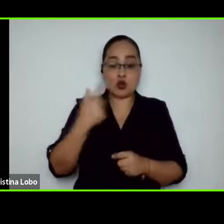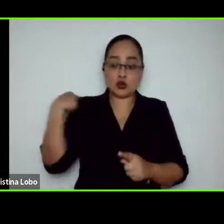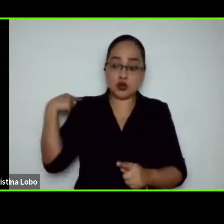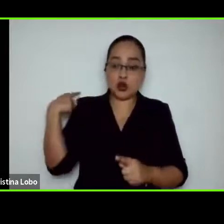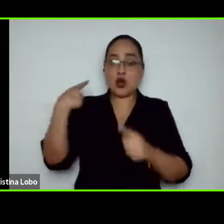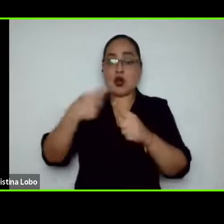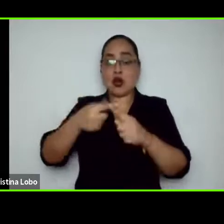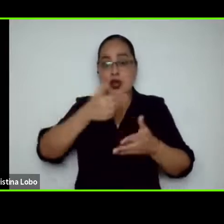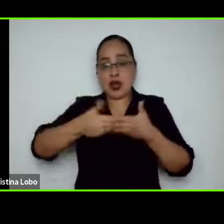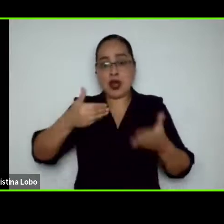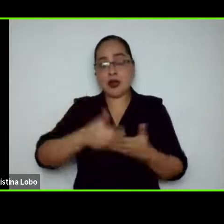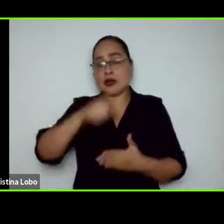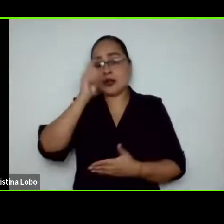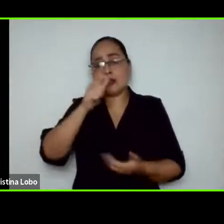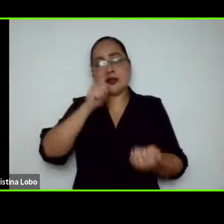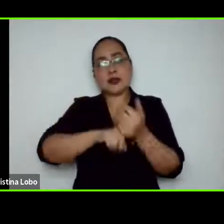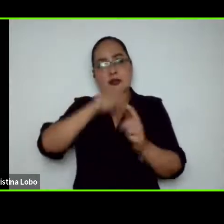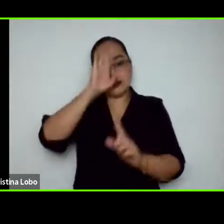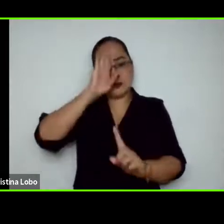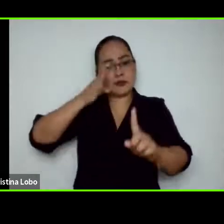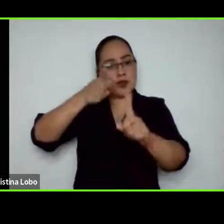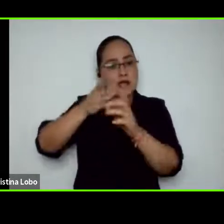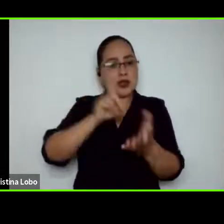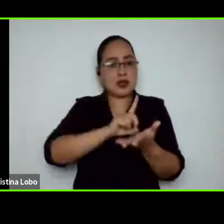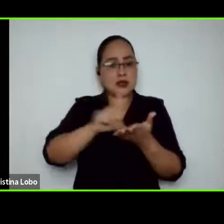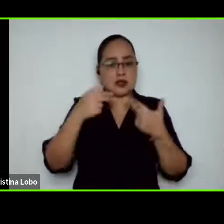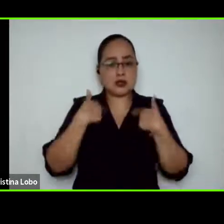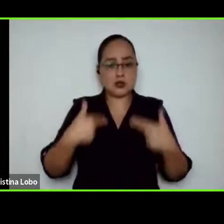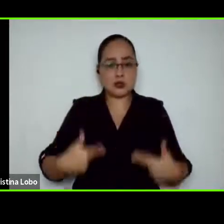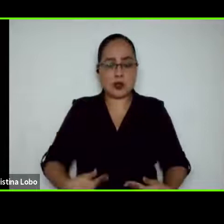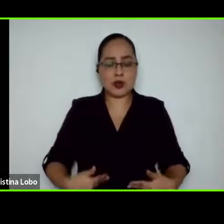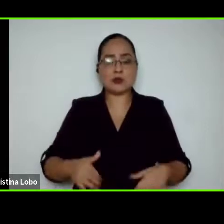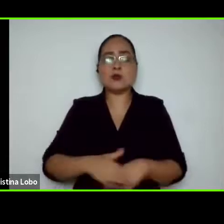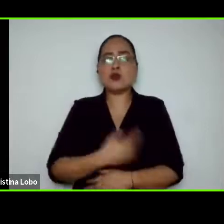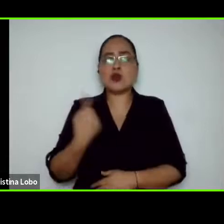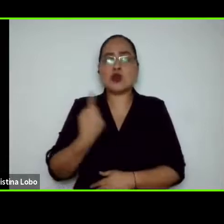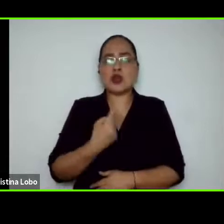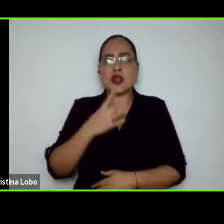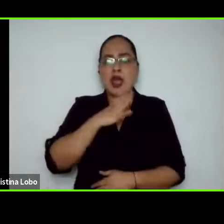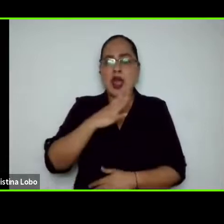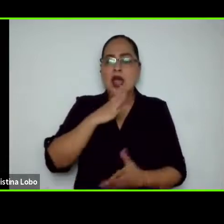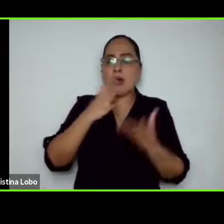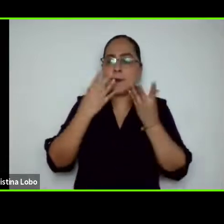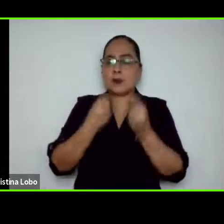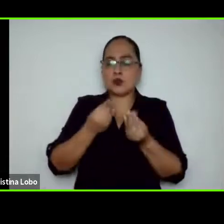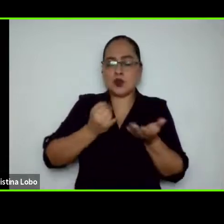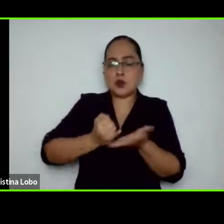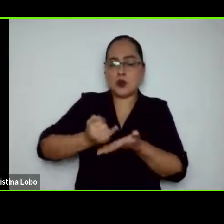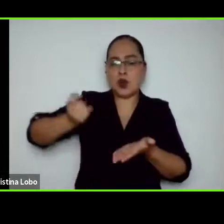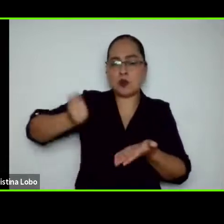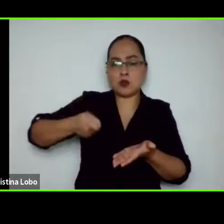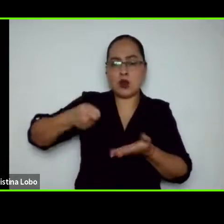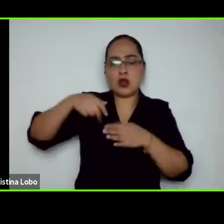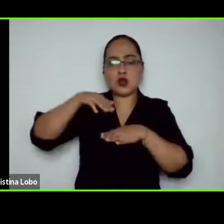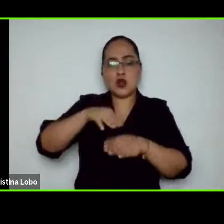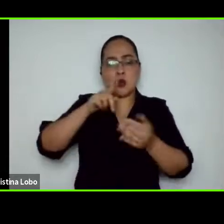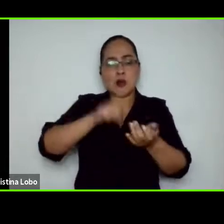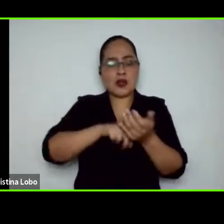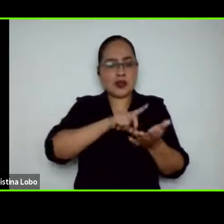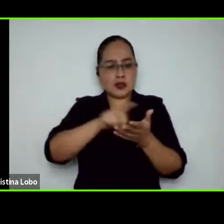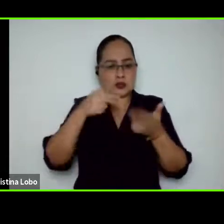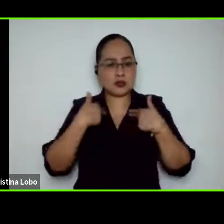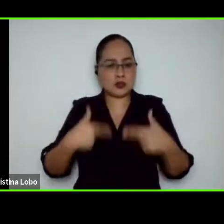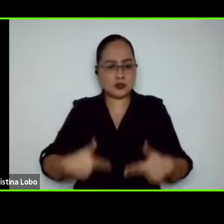se demuestra, se ve en la cantidad de resoluciones sobre derechos humanos, derechos fundamentales que tenemos en la actualidad,